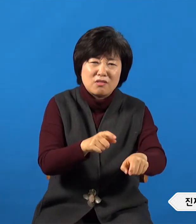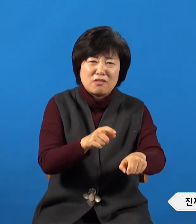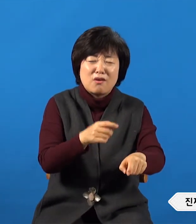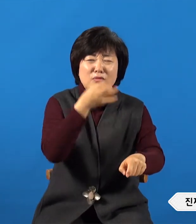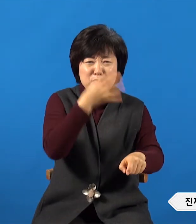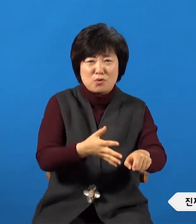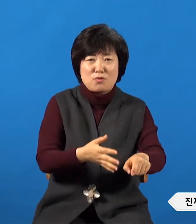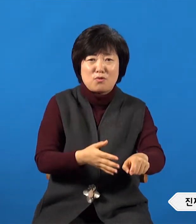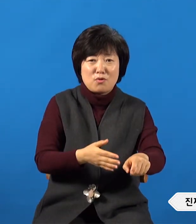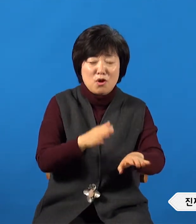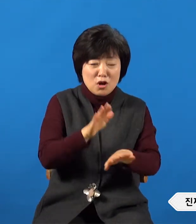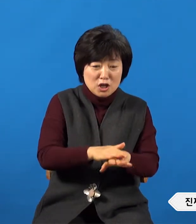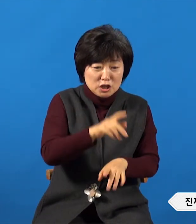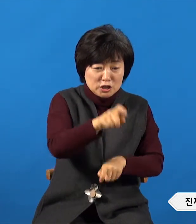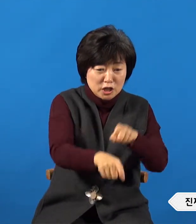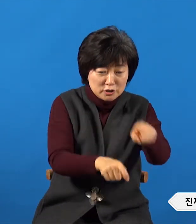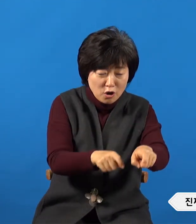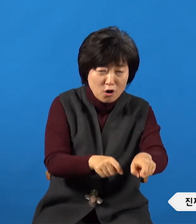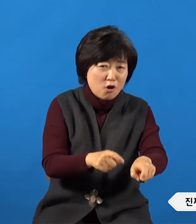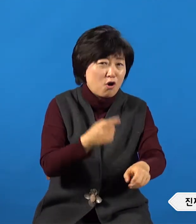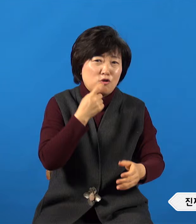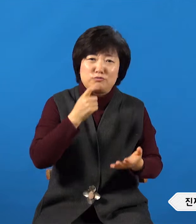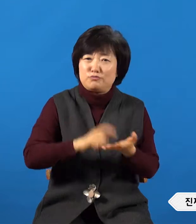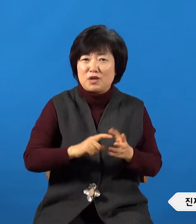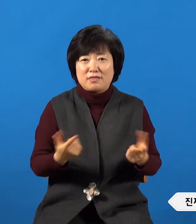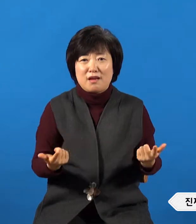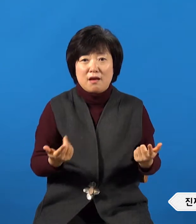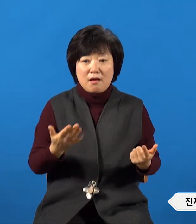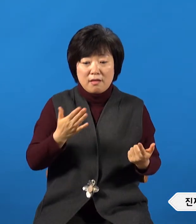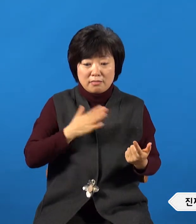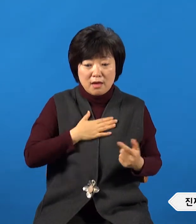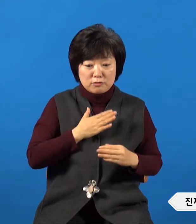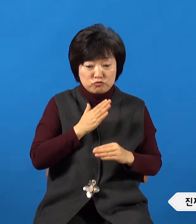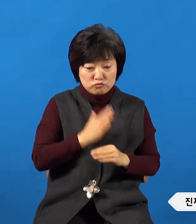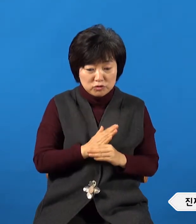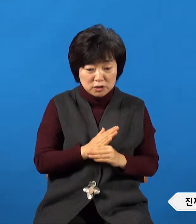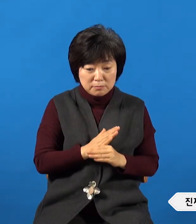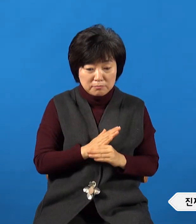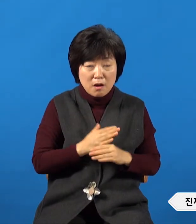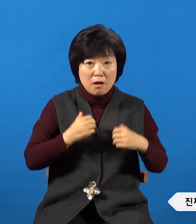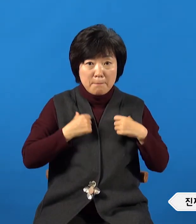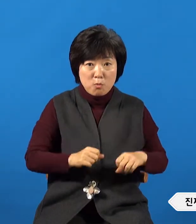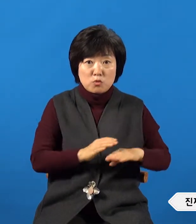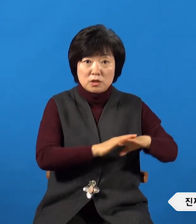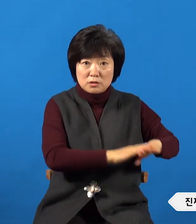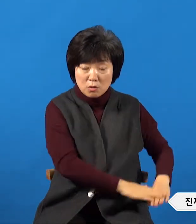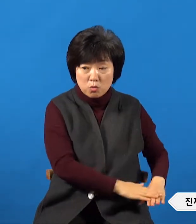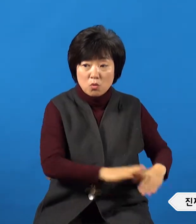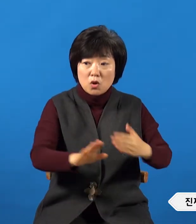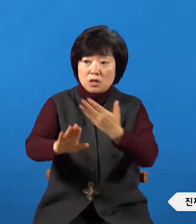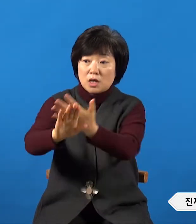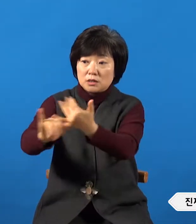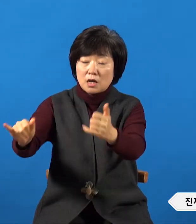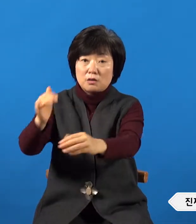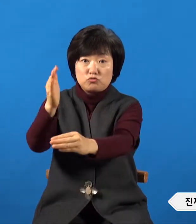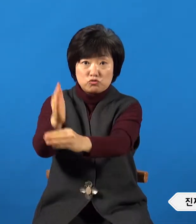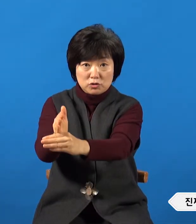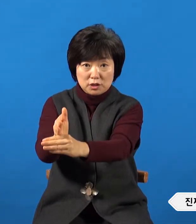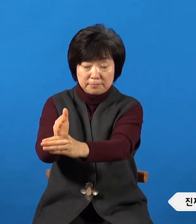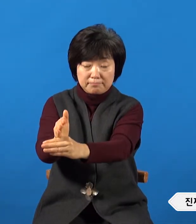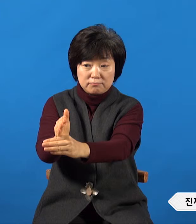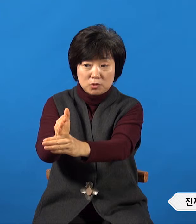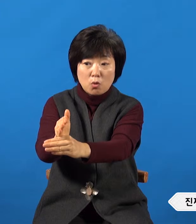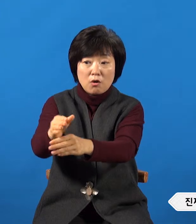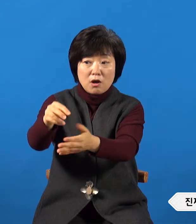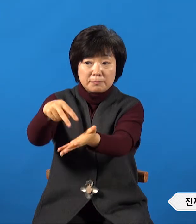것이죠. 결코 이것이 쉽지 않습니다. 아니, 내가 내 자신의 중심을 내려놓는다면, 내가 상대방 중심으로